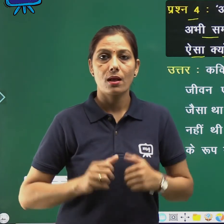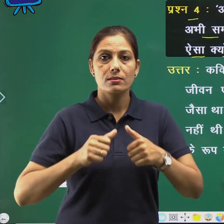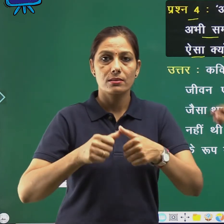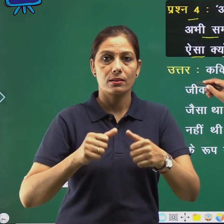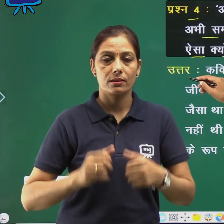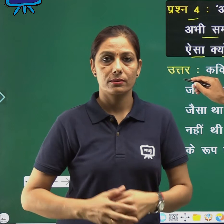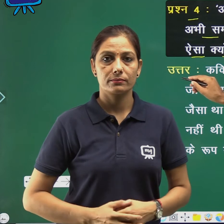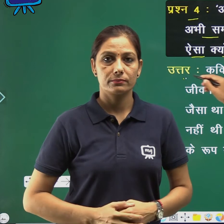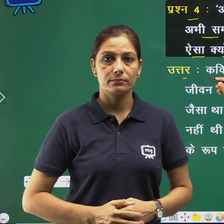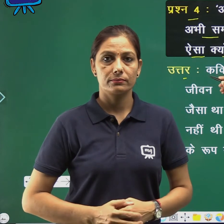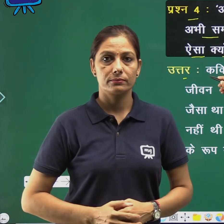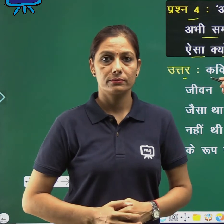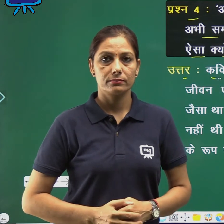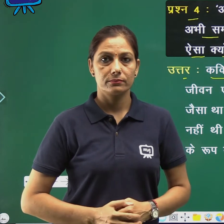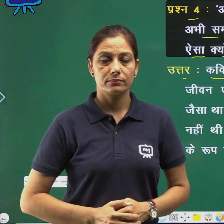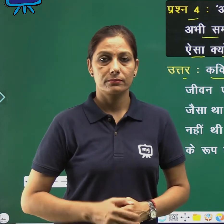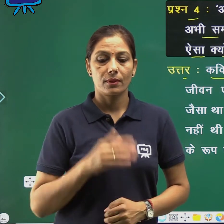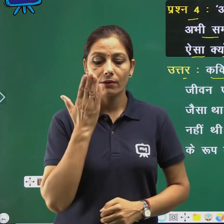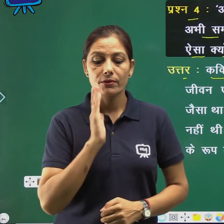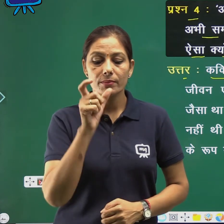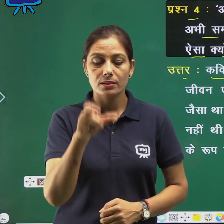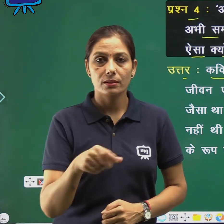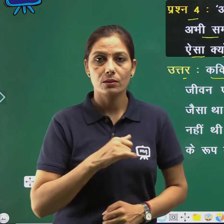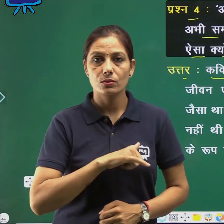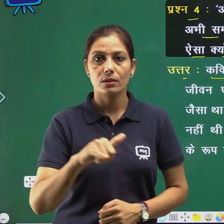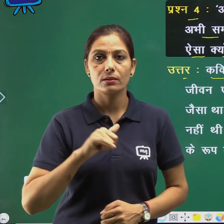उत्तर है, कवि के अनुसार